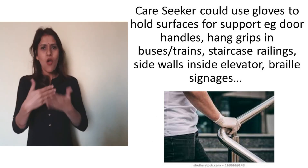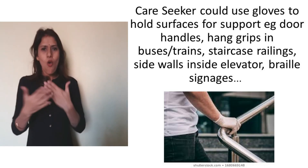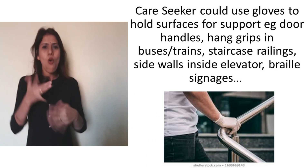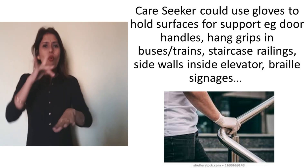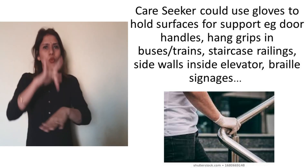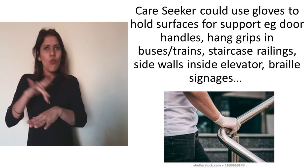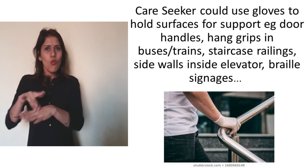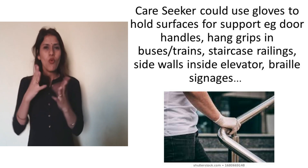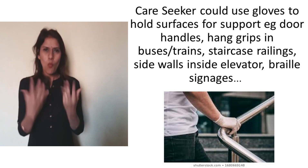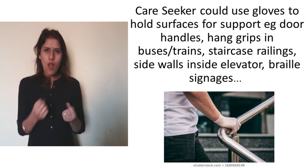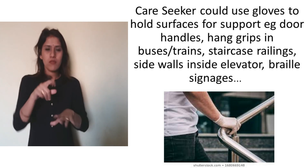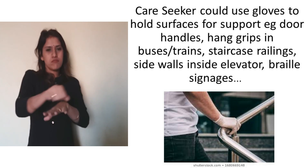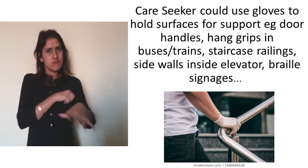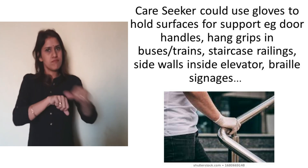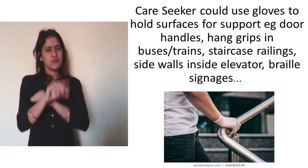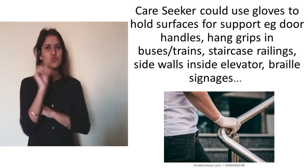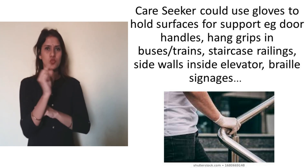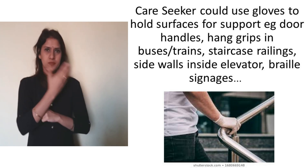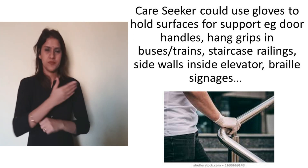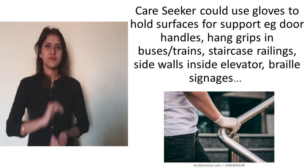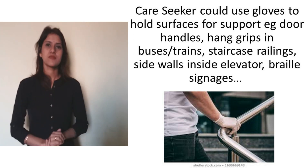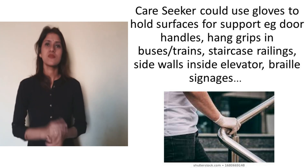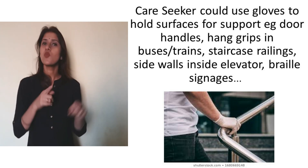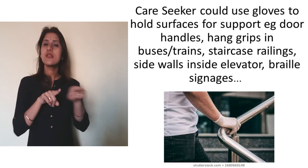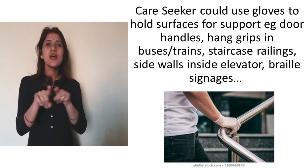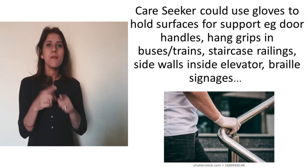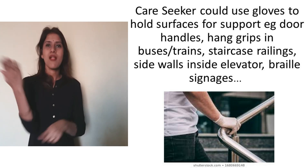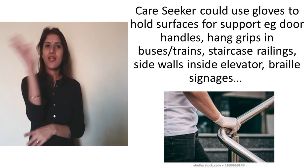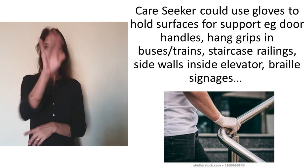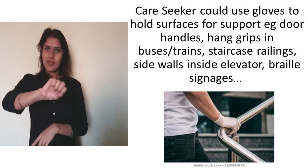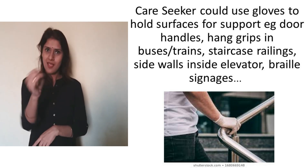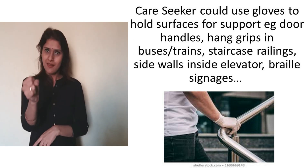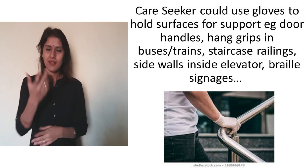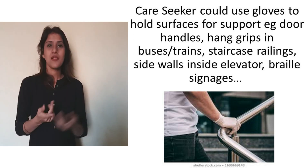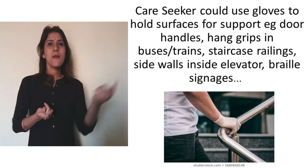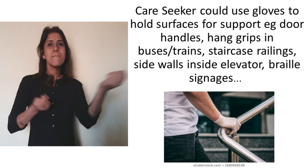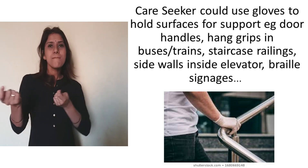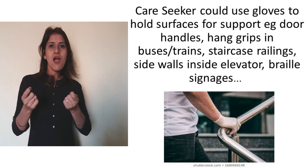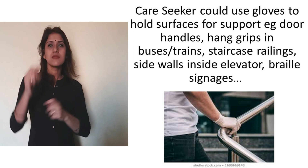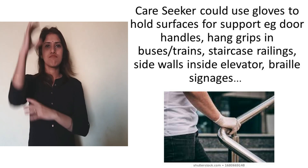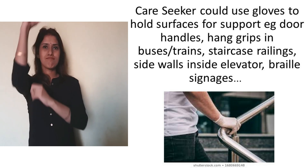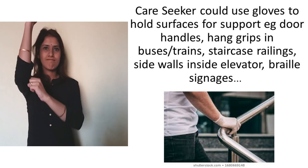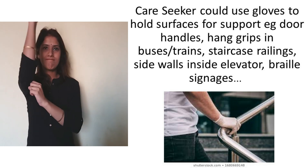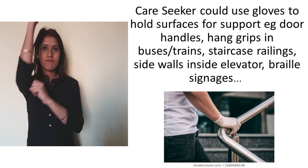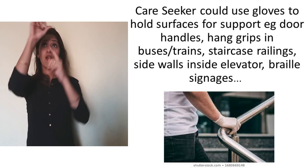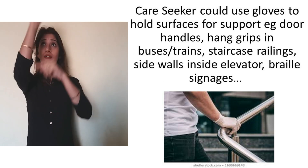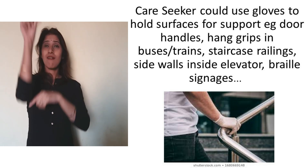लिए दस्तानों का भी उपयोग कर सकते हैं। उदाहरण के लिए दरवाजे के हैंडल, बस और ट्रेन के